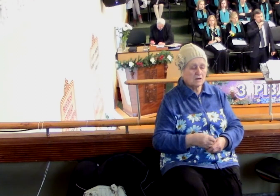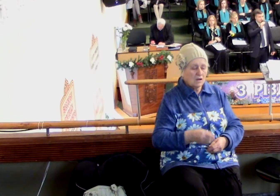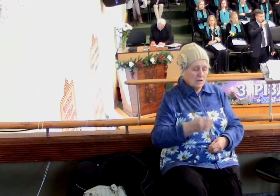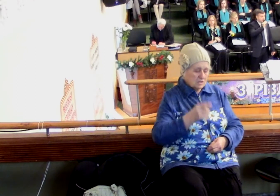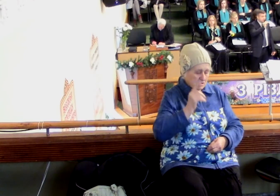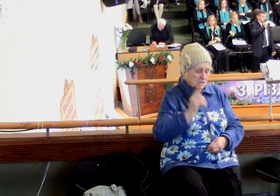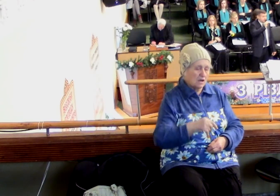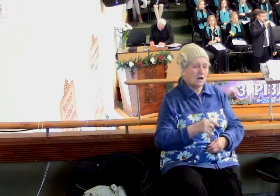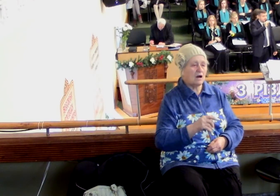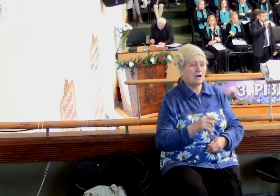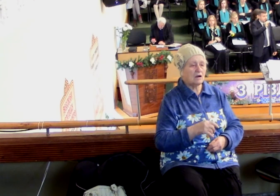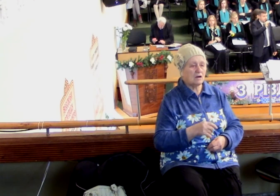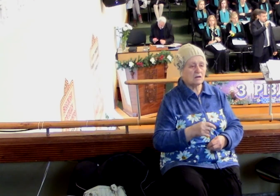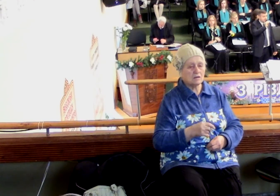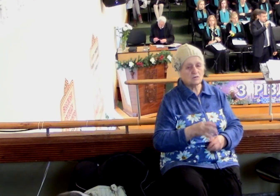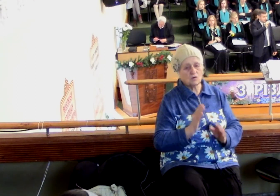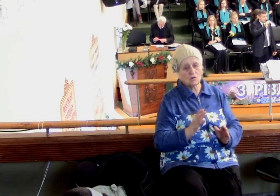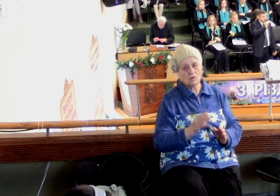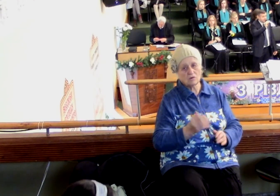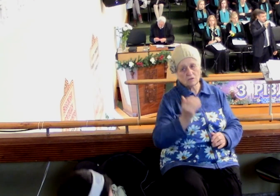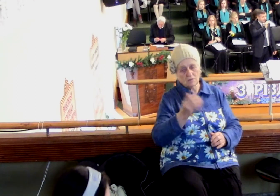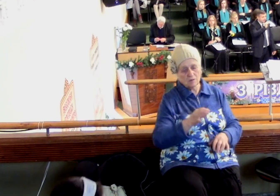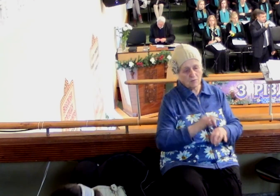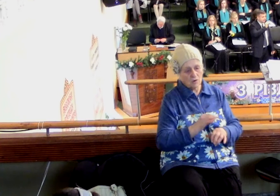знаем, больно Тебе смотреть на